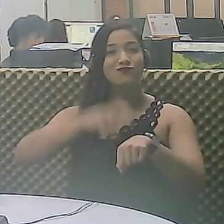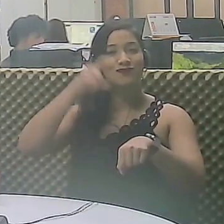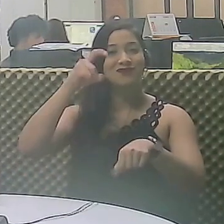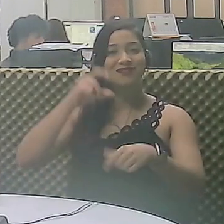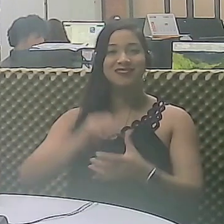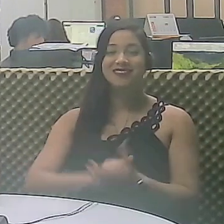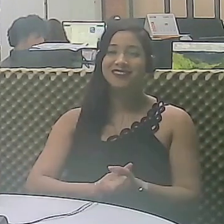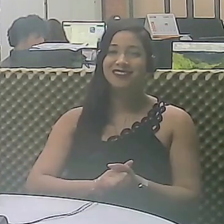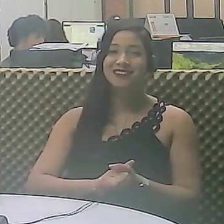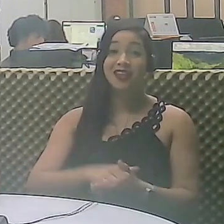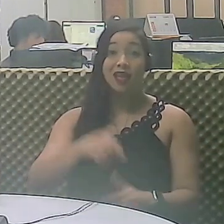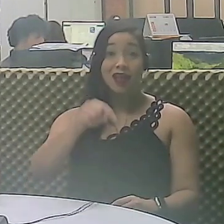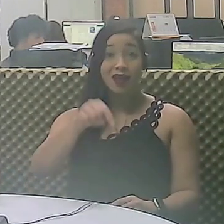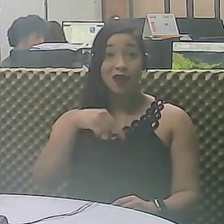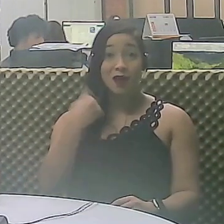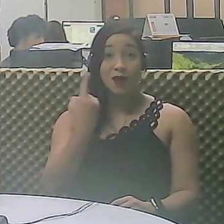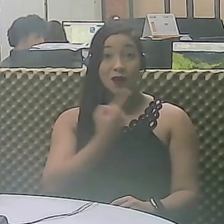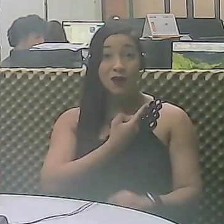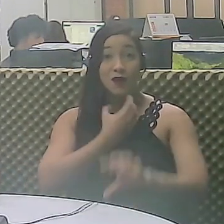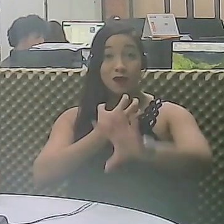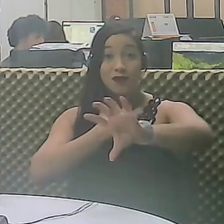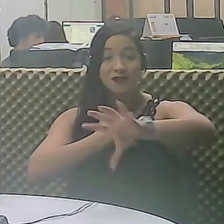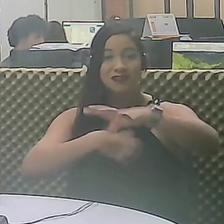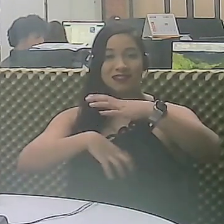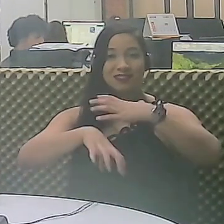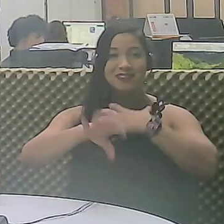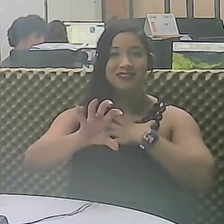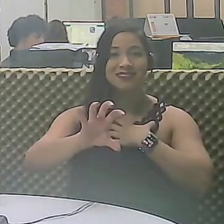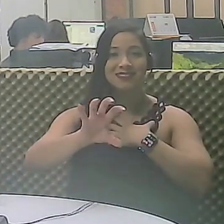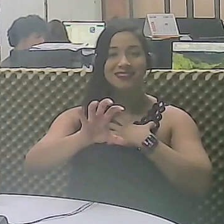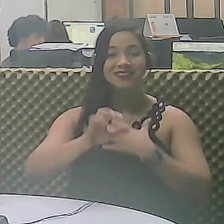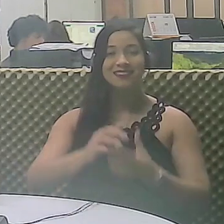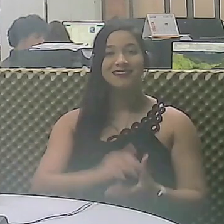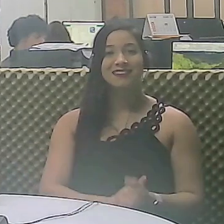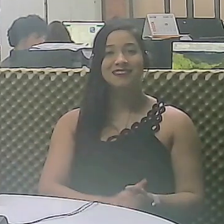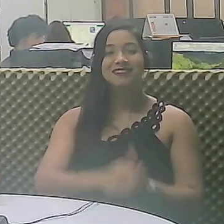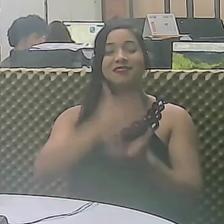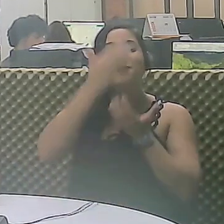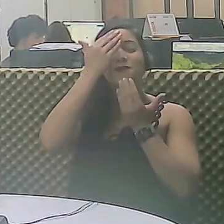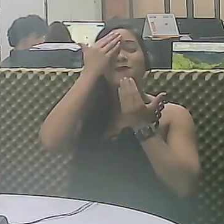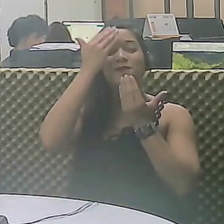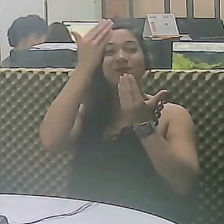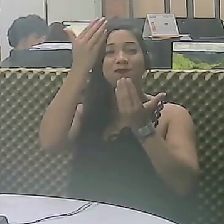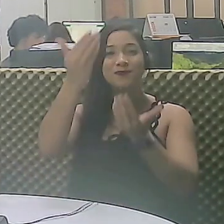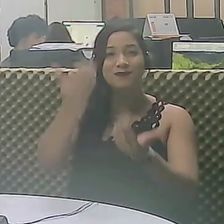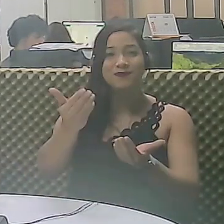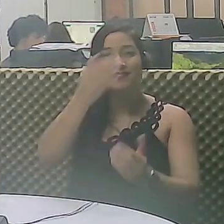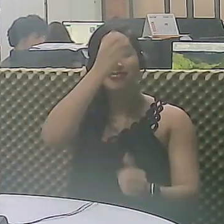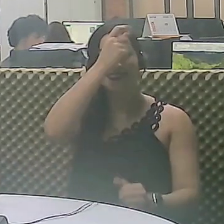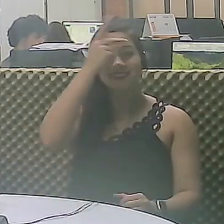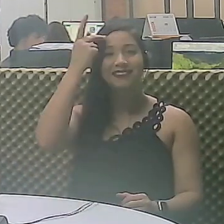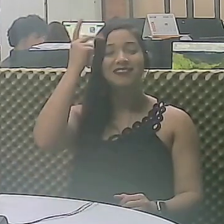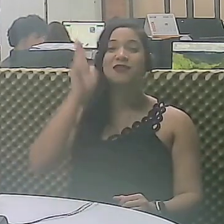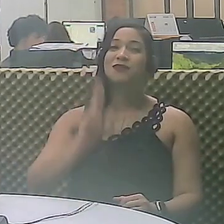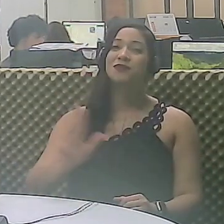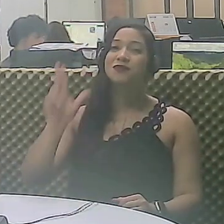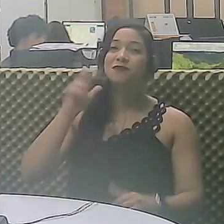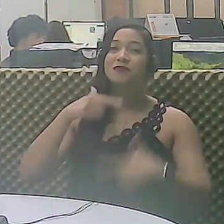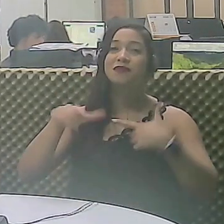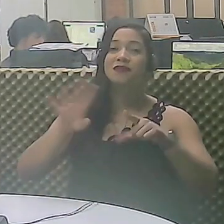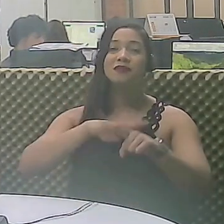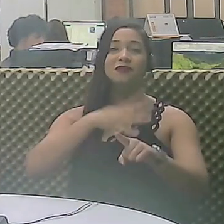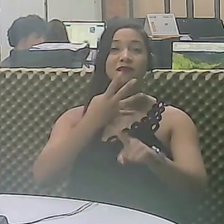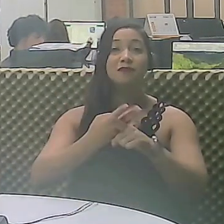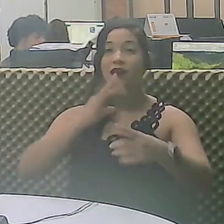real. Aqui, nós nos colocamos no lugar do outro. Obrigado. Prefeitura de Uberlândia.